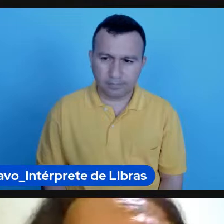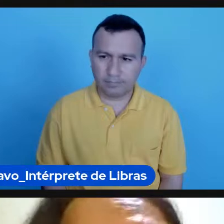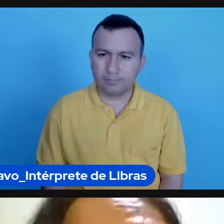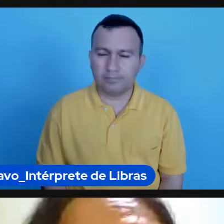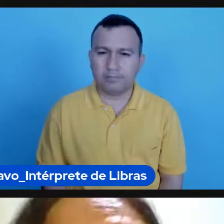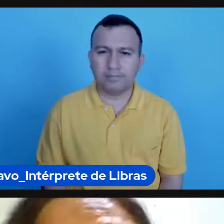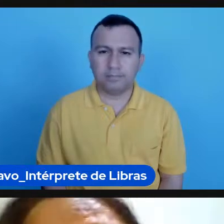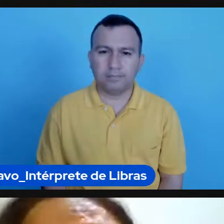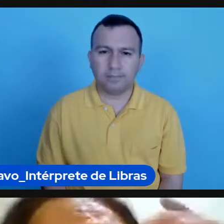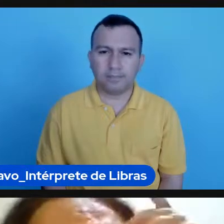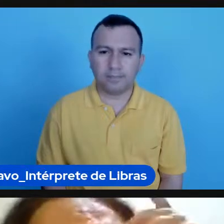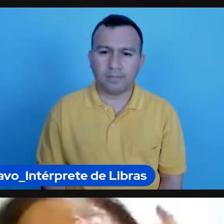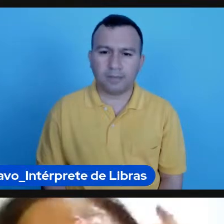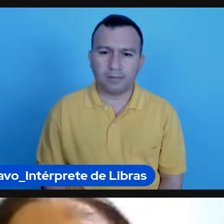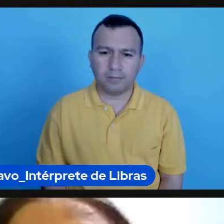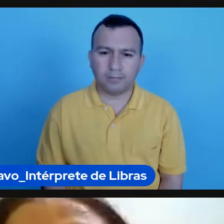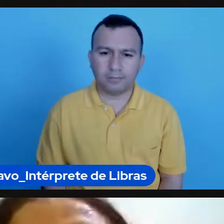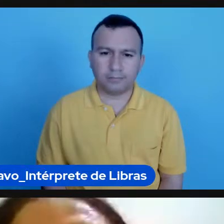Paola ou da